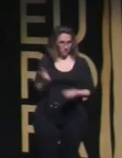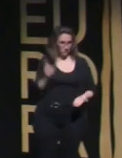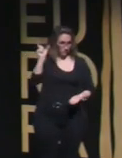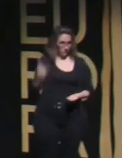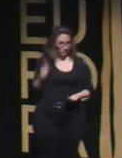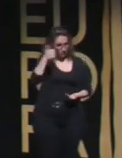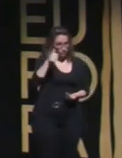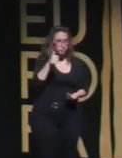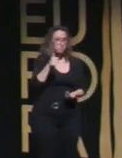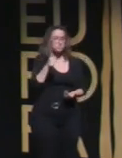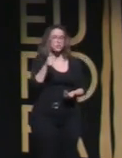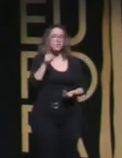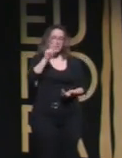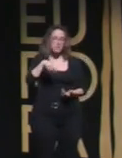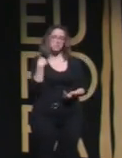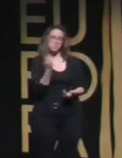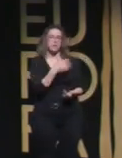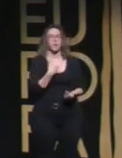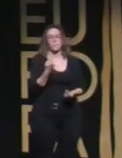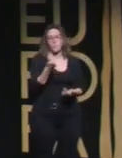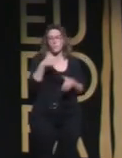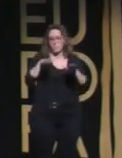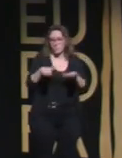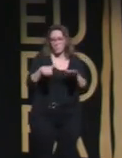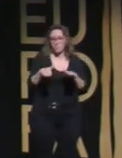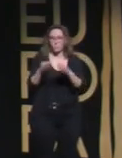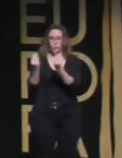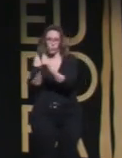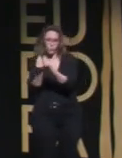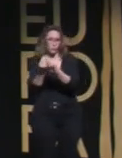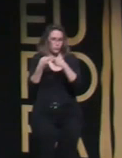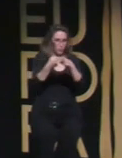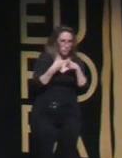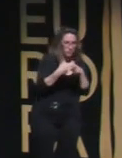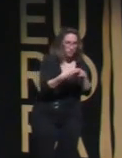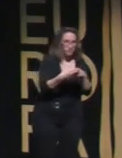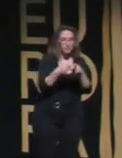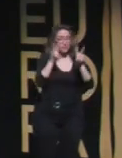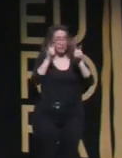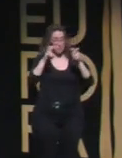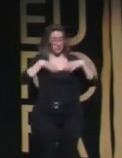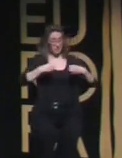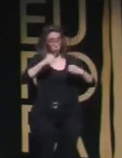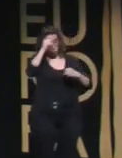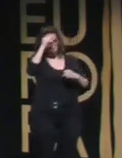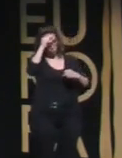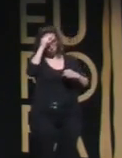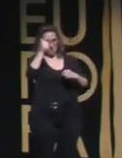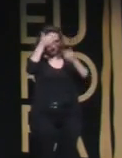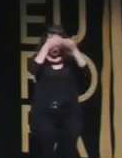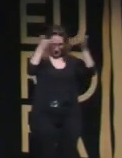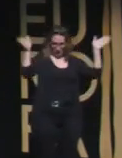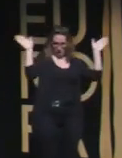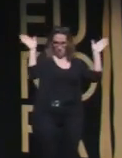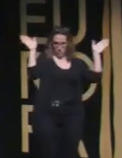vamos a compartir un ratito y nos queremos acercar al tema de la salud mental, digamos, de una manera amplia. No solo desde la